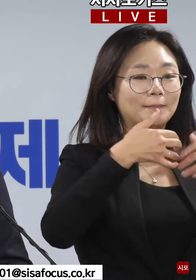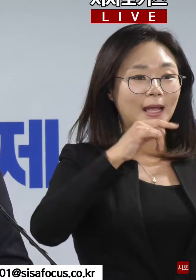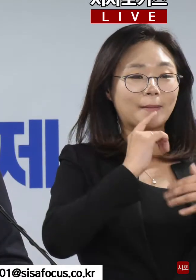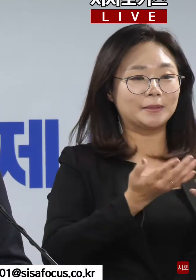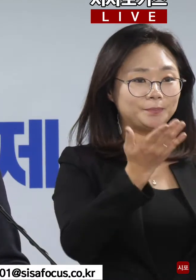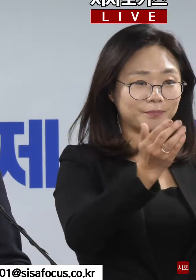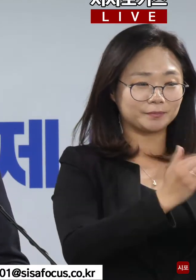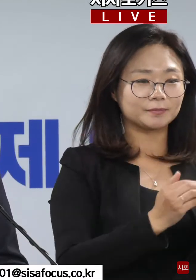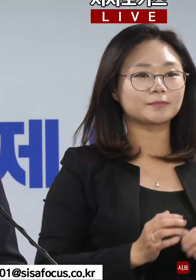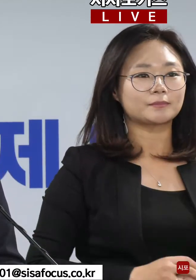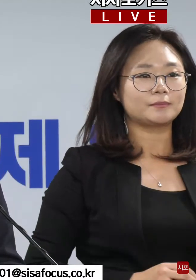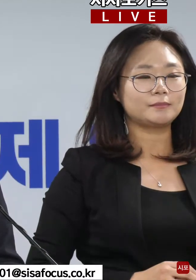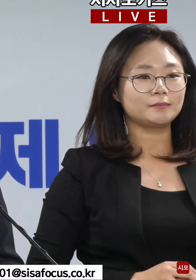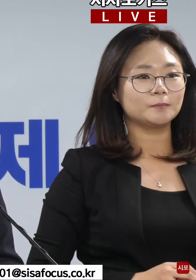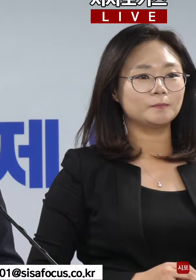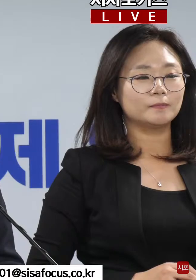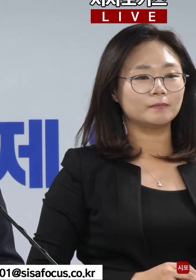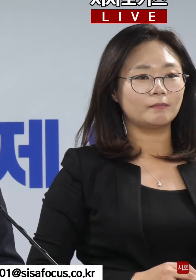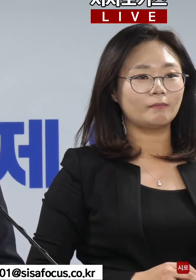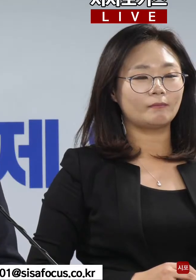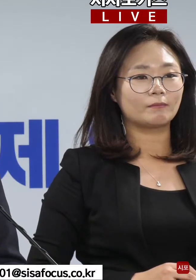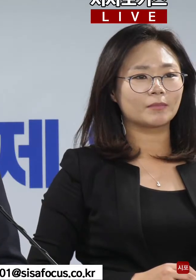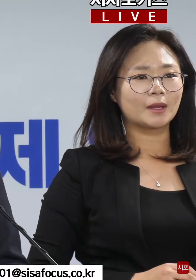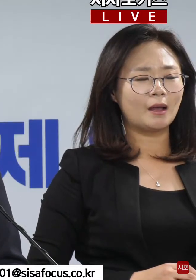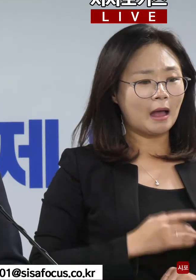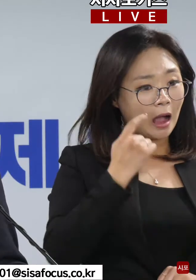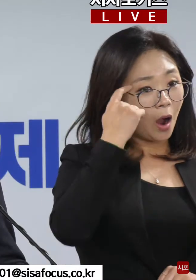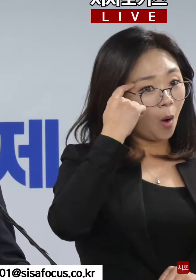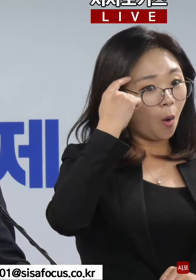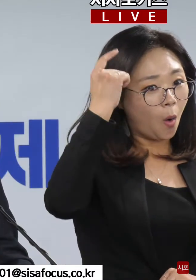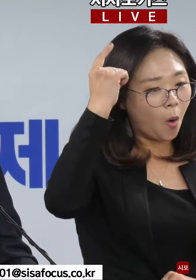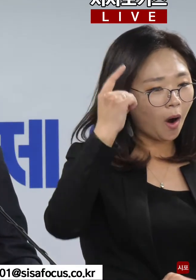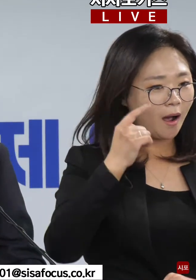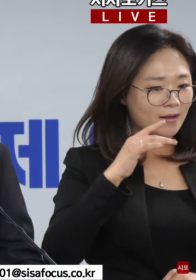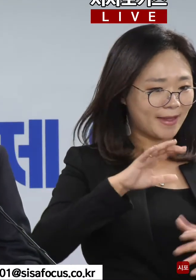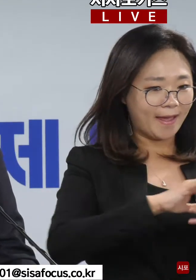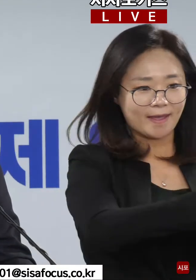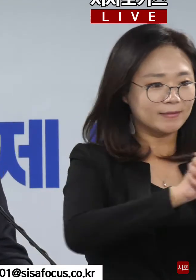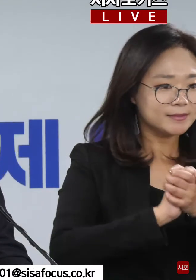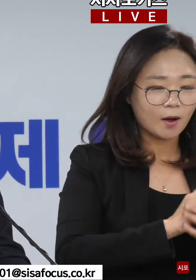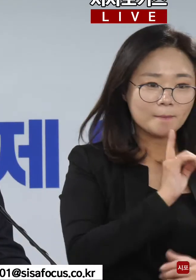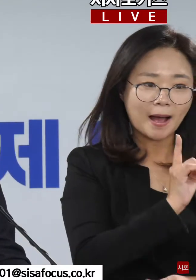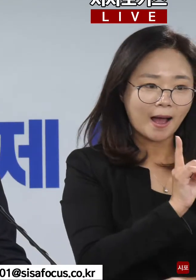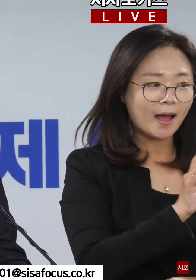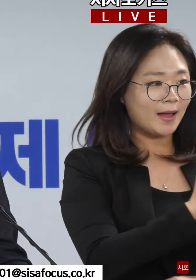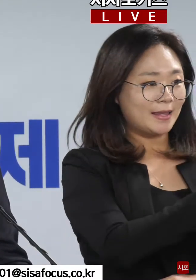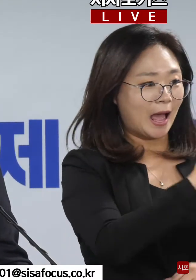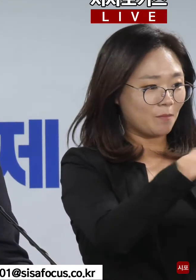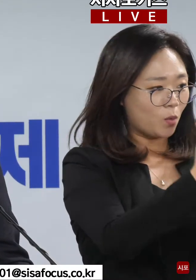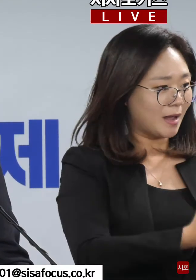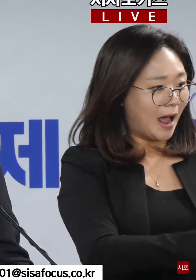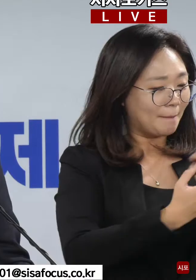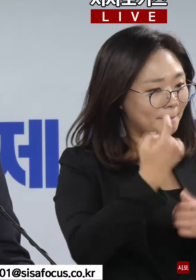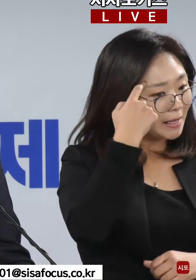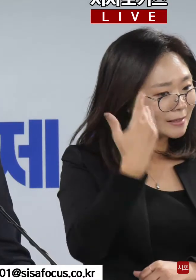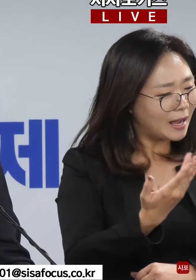드렸습니다. 근데 이게 좀 지나치게 또 멀리 가가지고 이거 혹시 대연정 아니냐? 뭐 또 여러